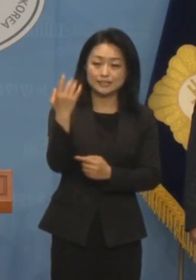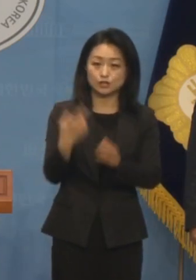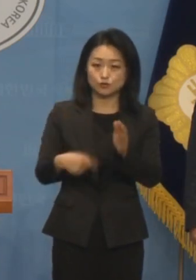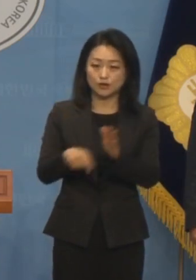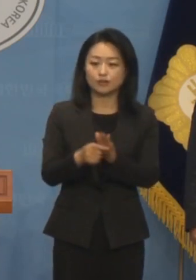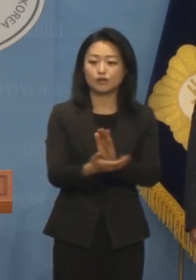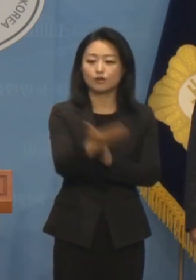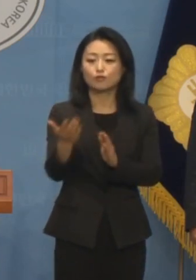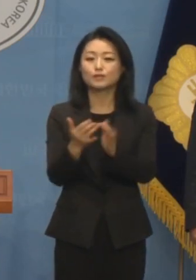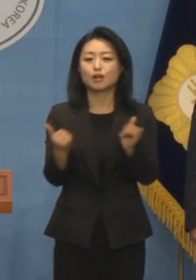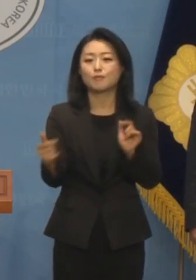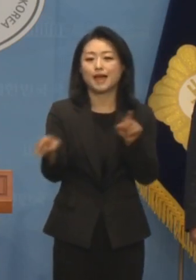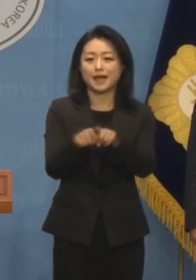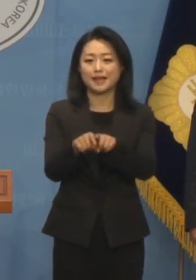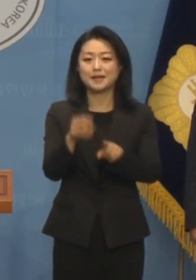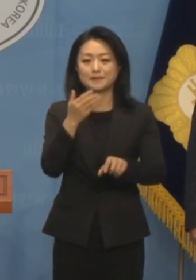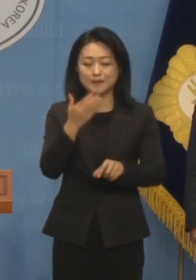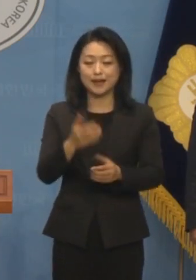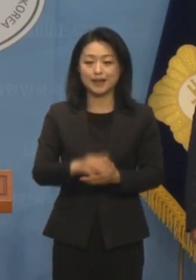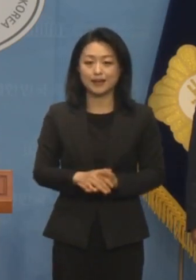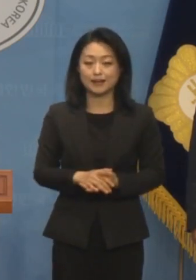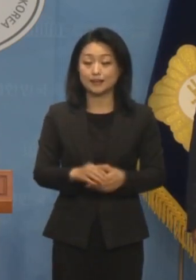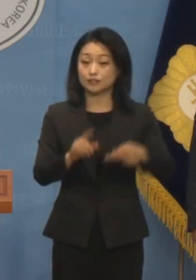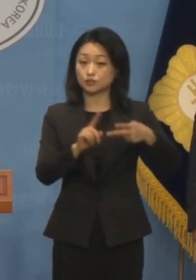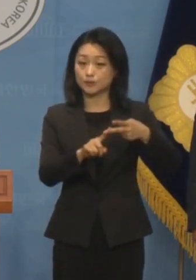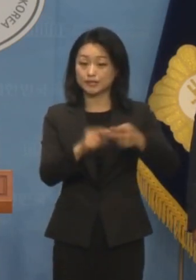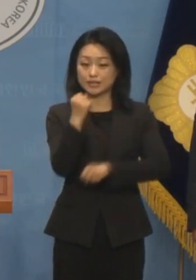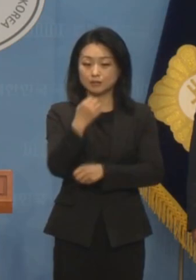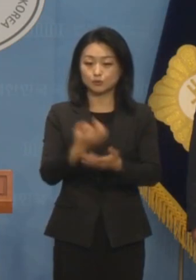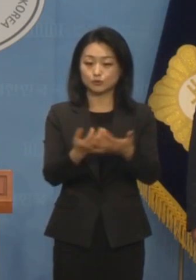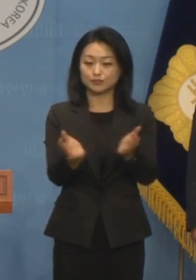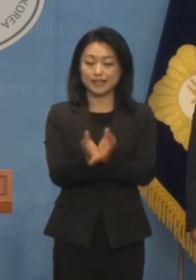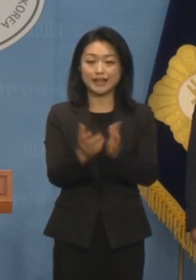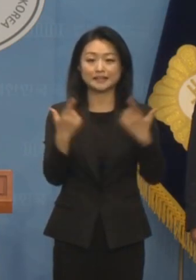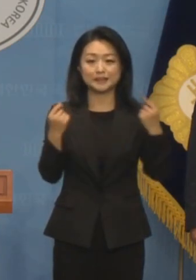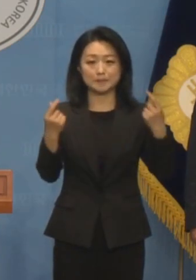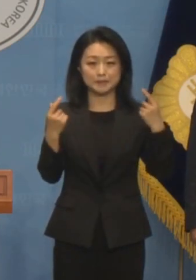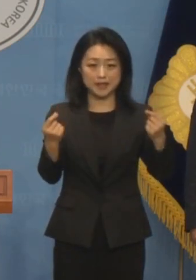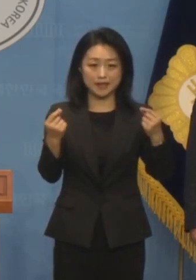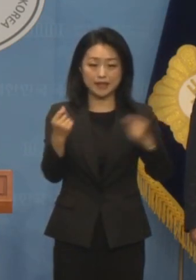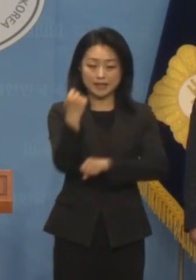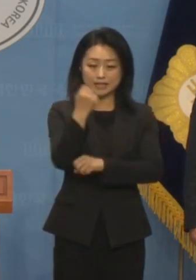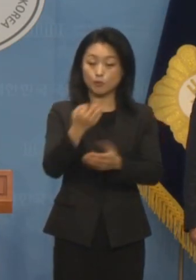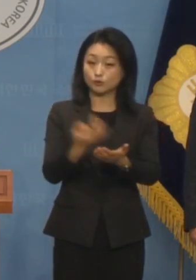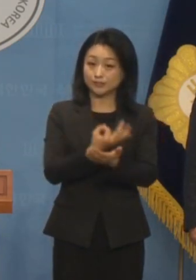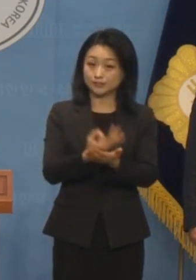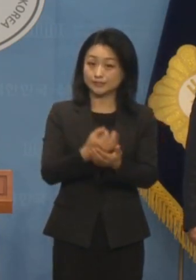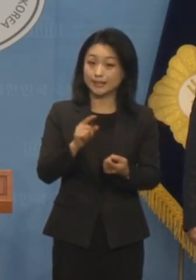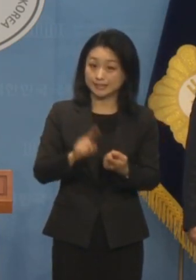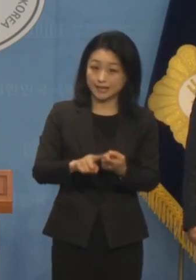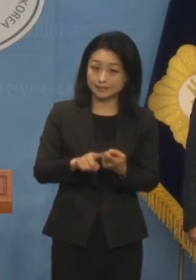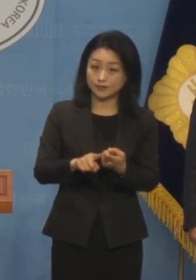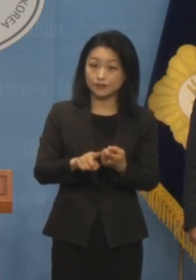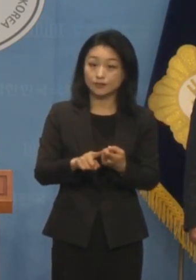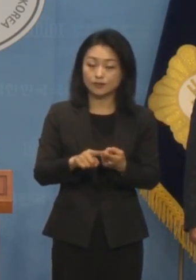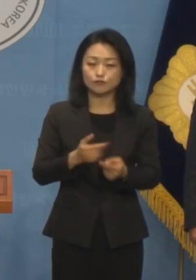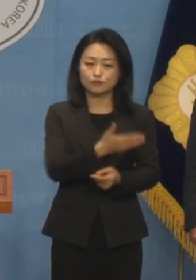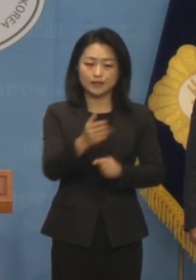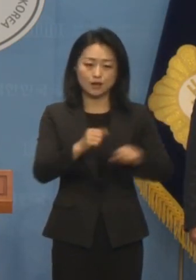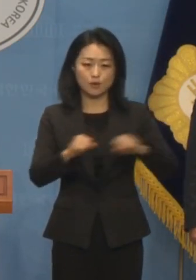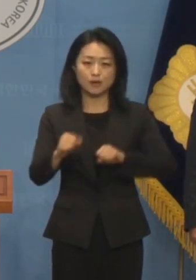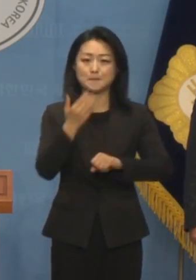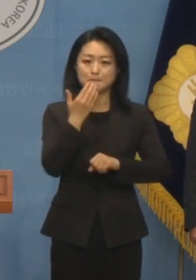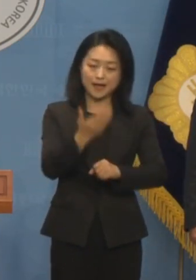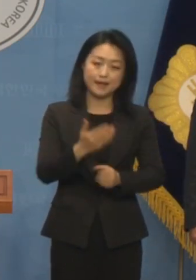때문입니다. 둘째, 기본소득당답게 기본소득 공론화와 제도화에서 분명한 성과를